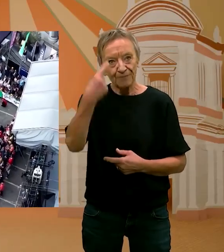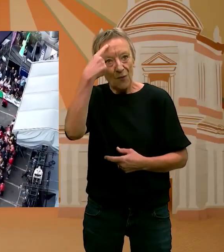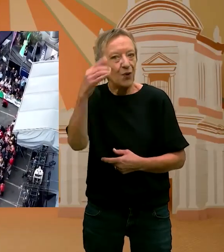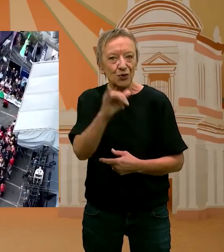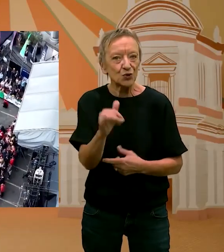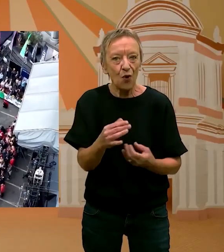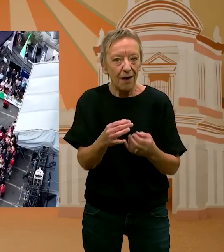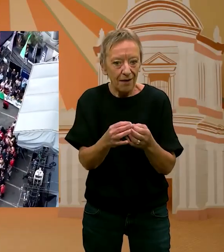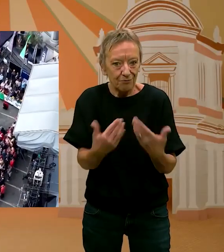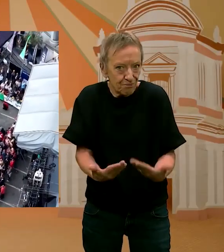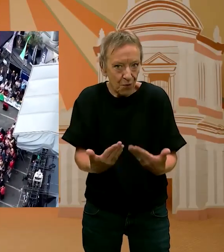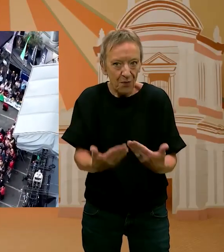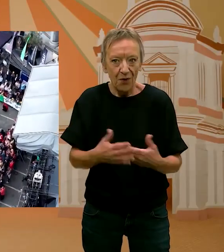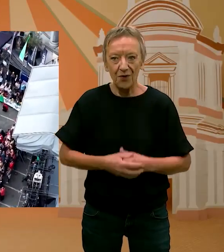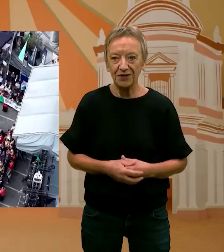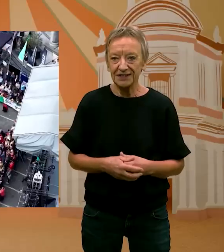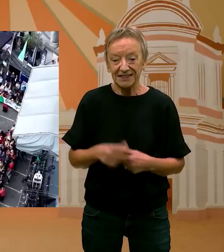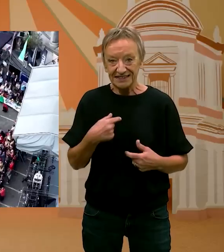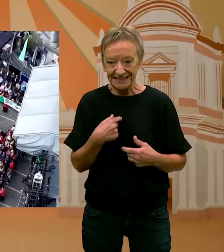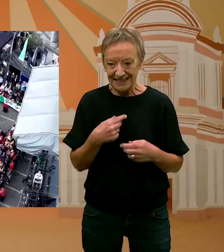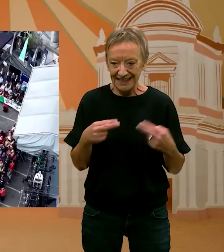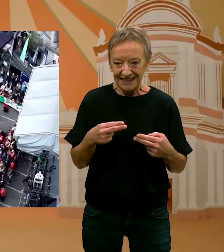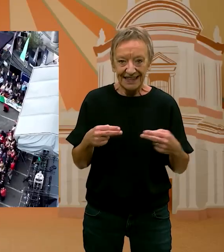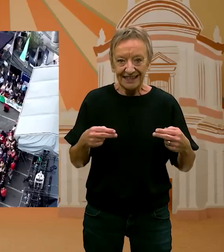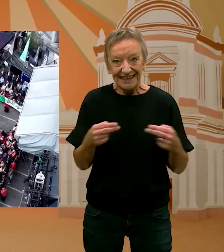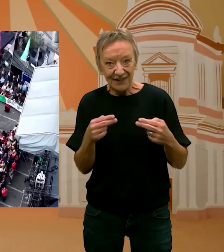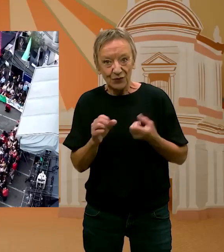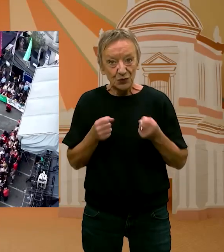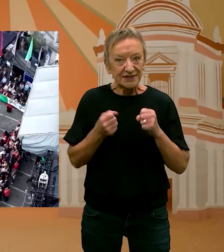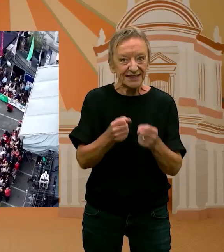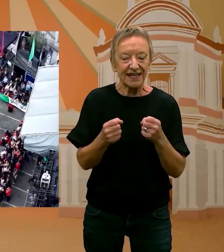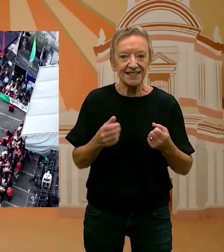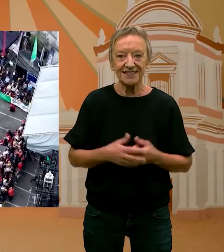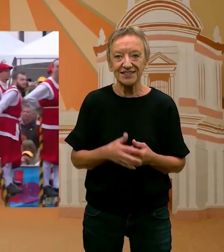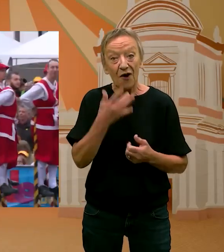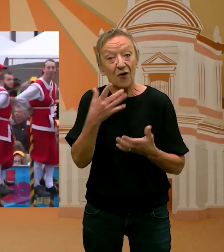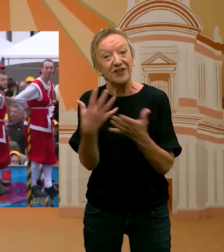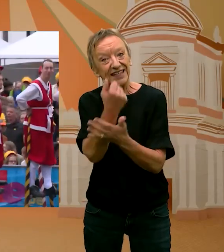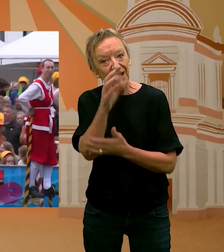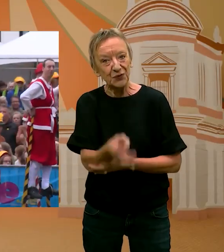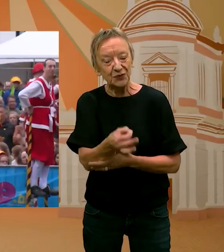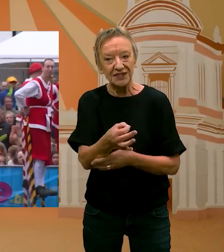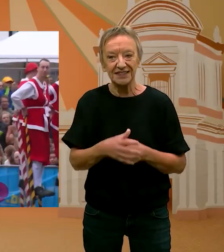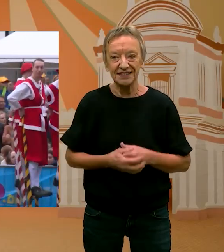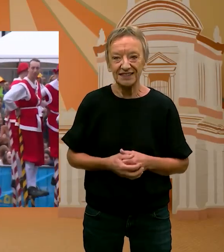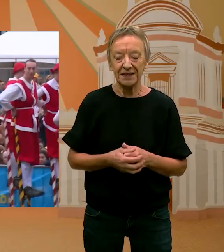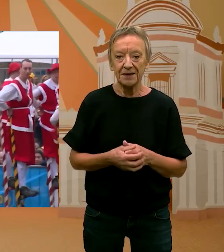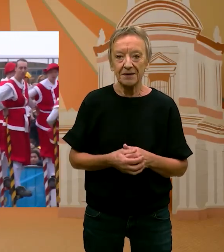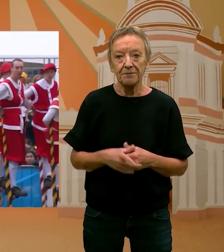mélange d'excitation, de stress, parce qu'ils ont évidemment envie de gagner. Et je dirais de la fierté, parce que moi-même, j'ai